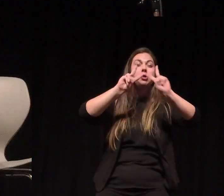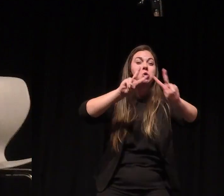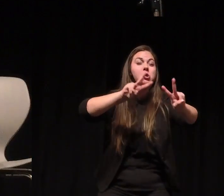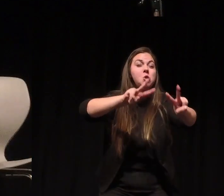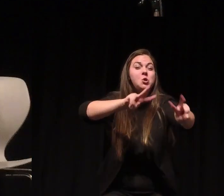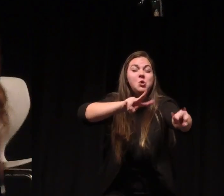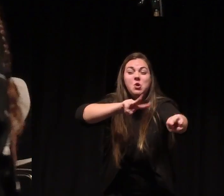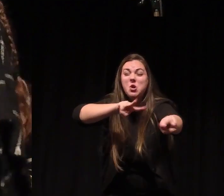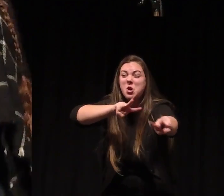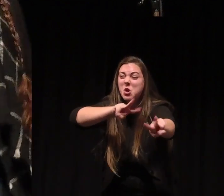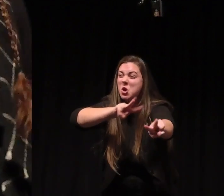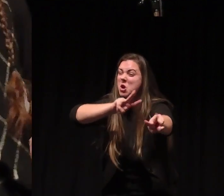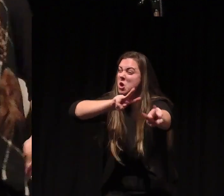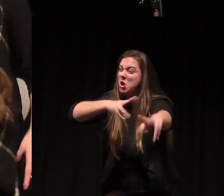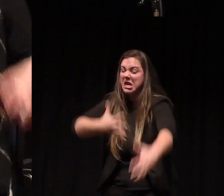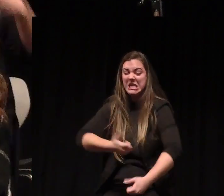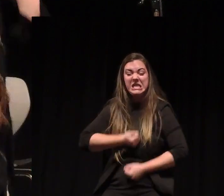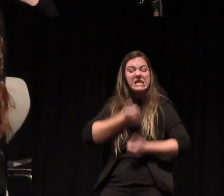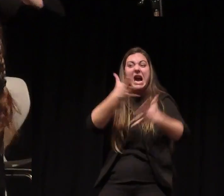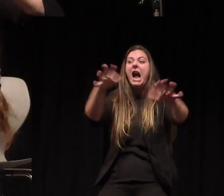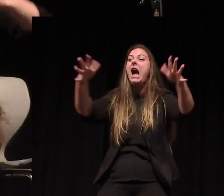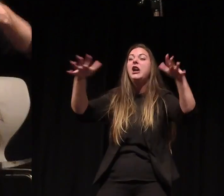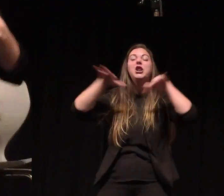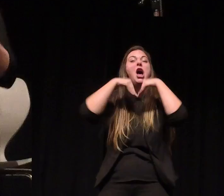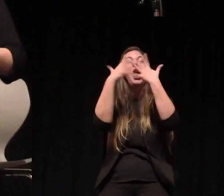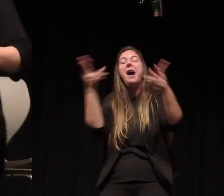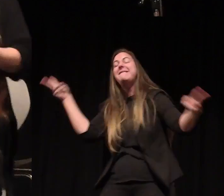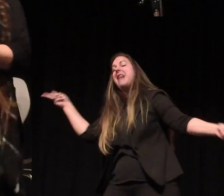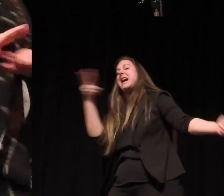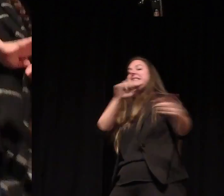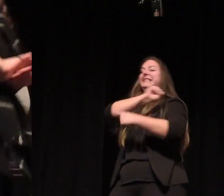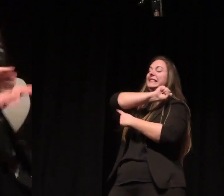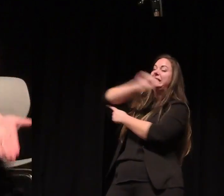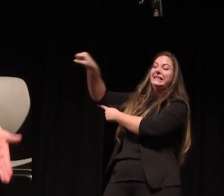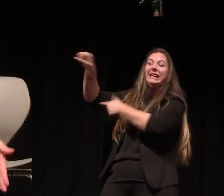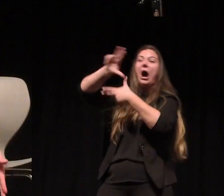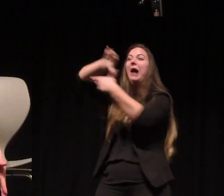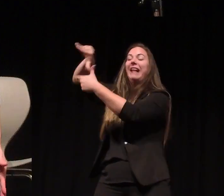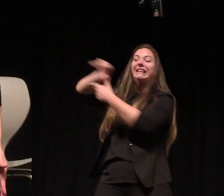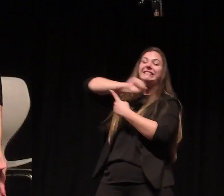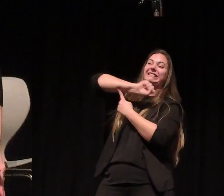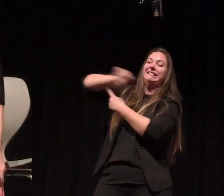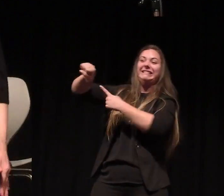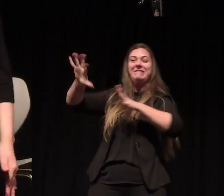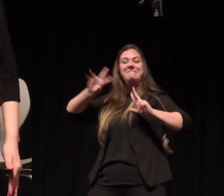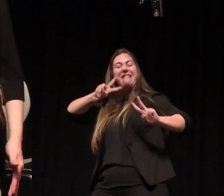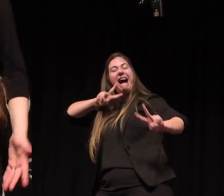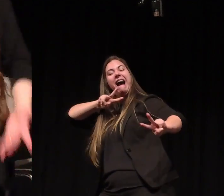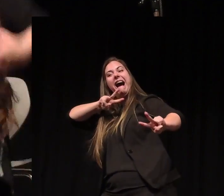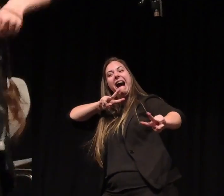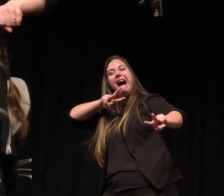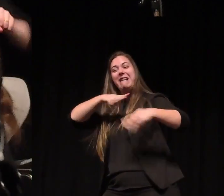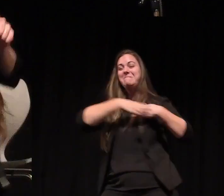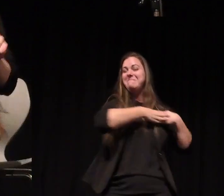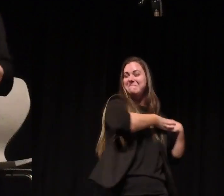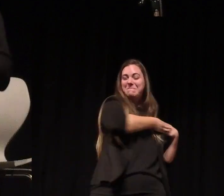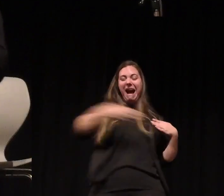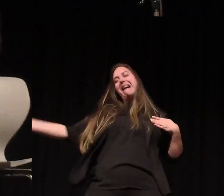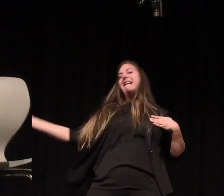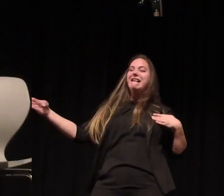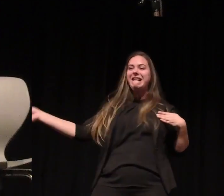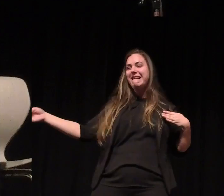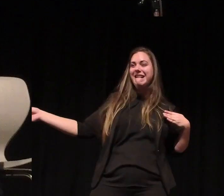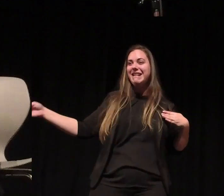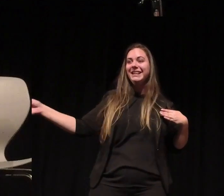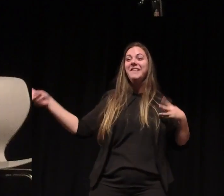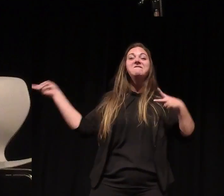Cette fois-ci, un vent comme un ouragan sort de sa bouche, puis bang, la porte d'entrée de la maison. Puis le vent continue